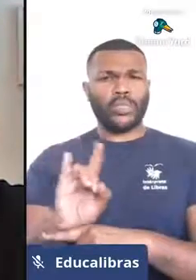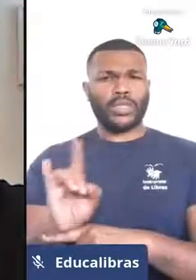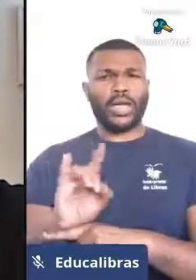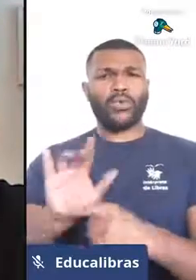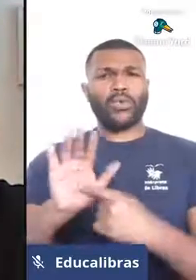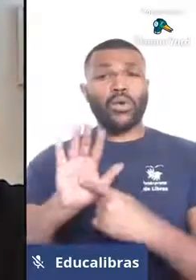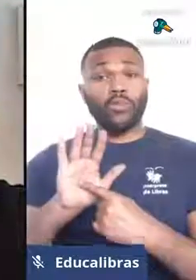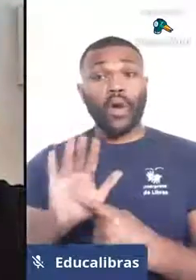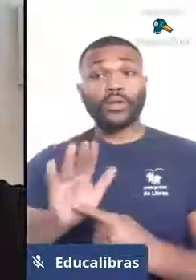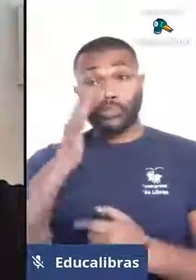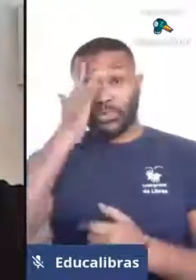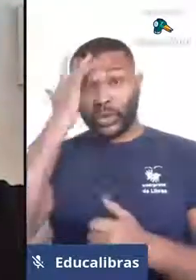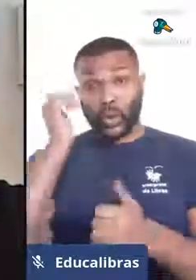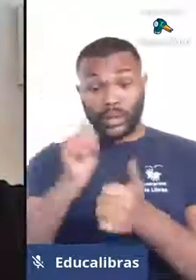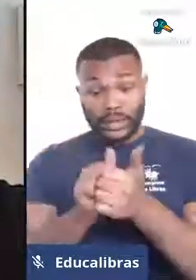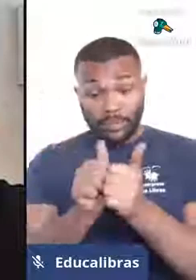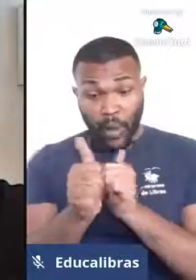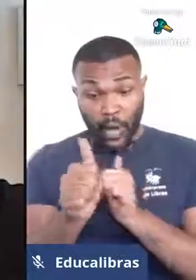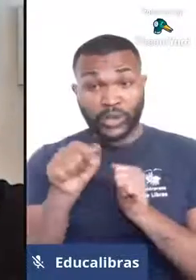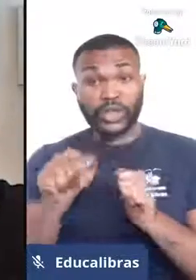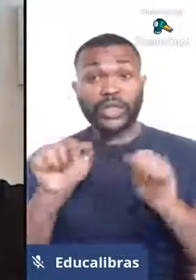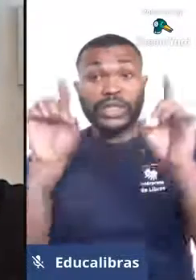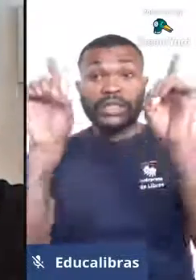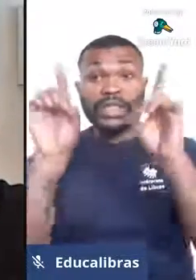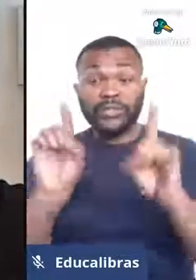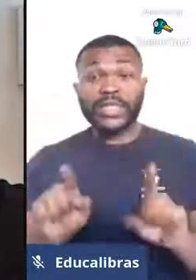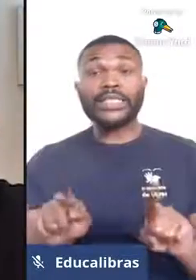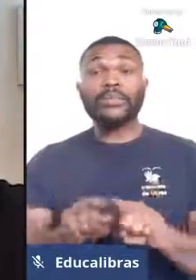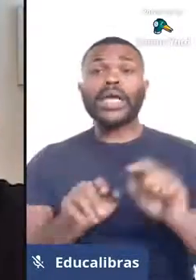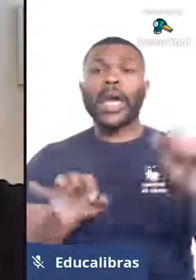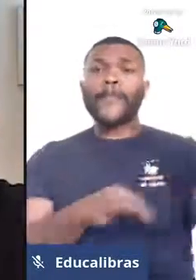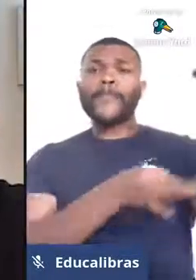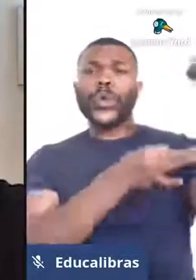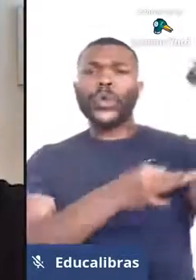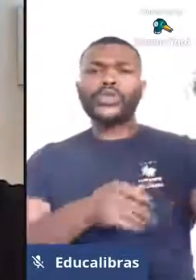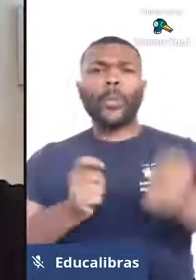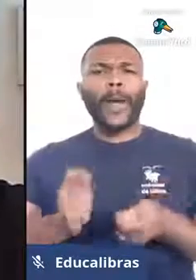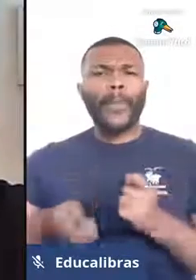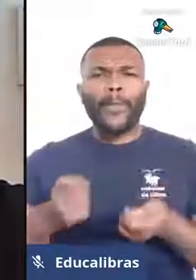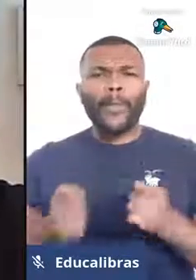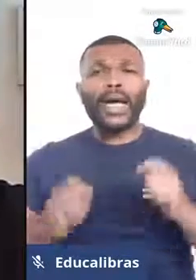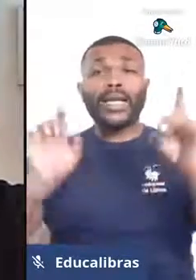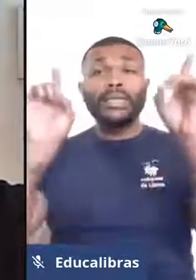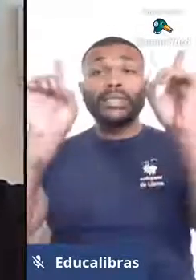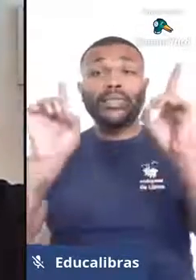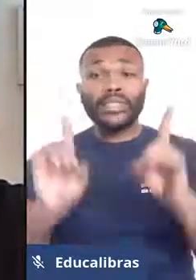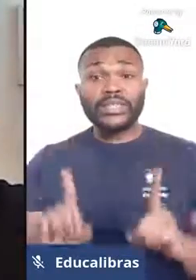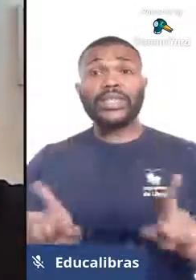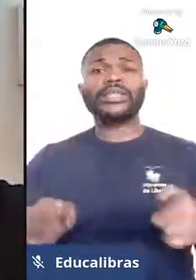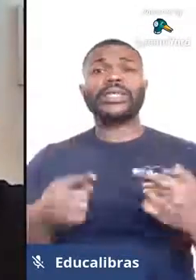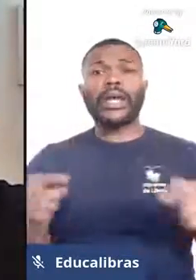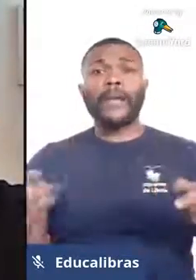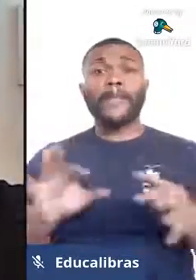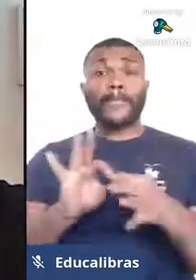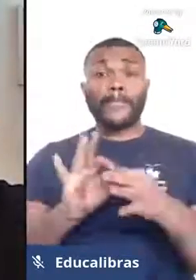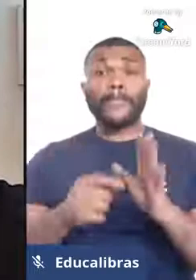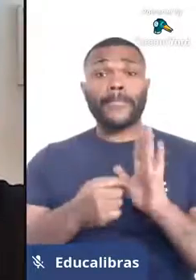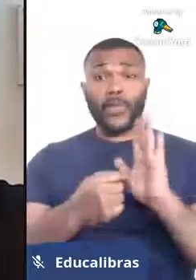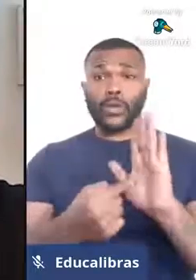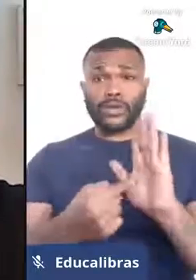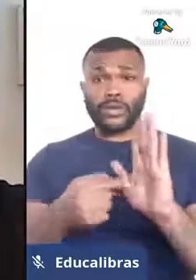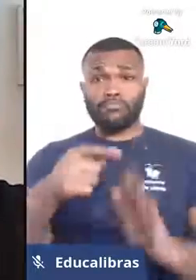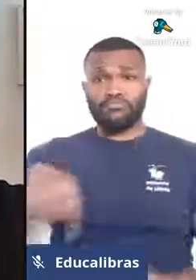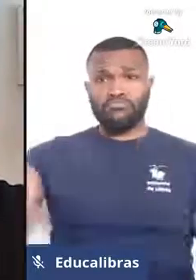com deficiência, músicos com deficiência, e faz uma união dessas coisas. Você sabe que,